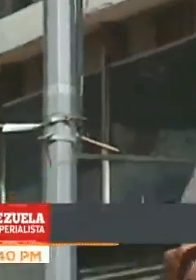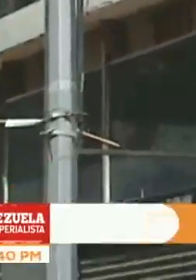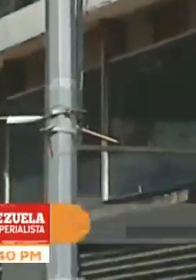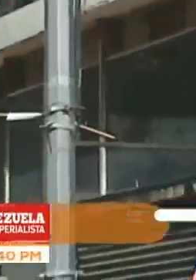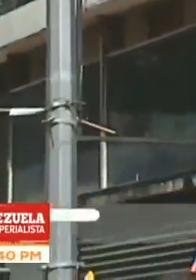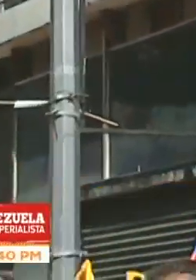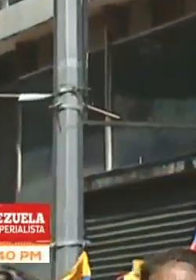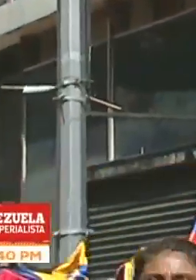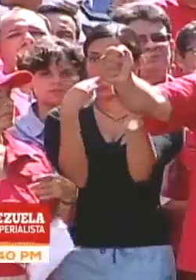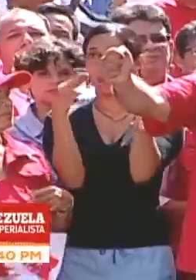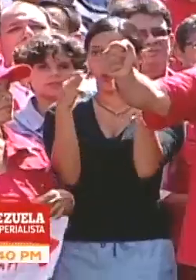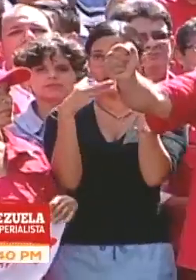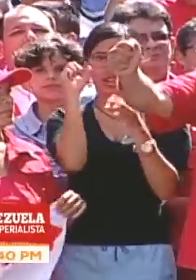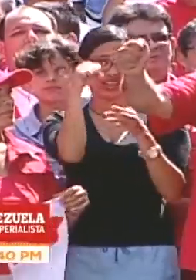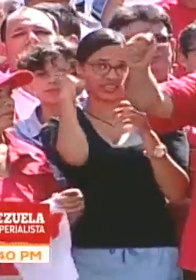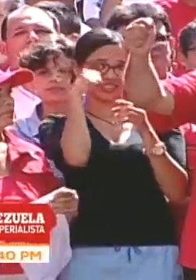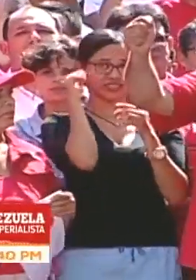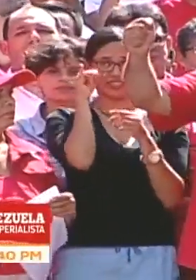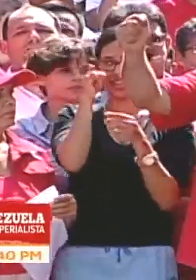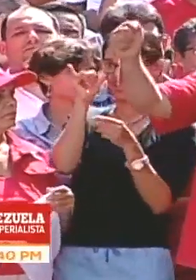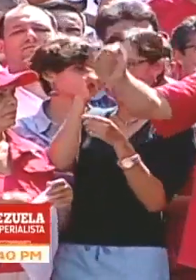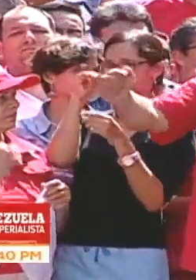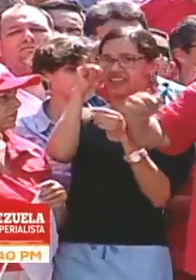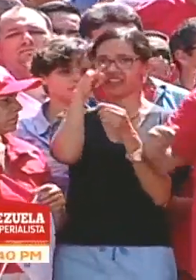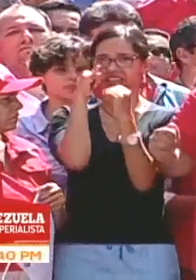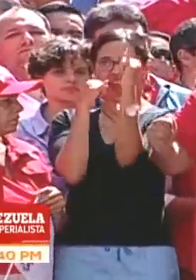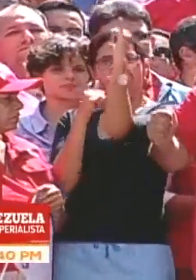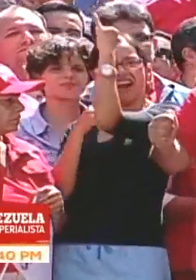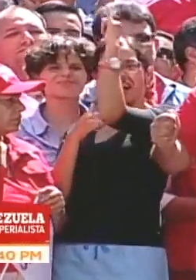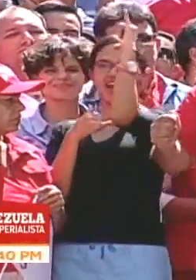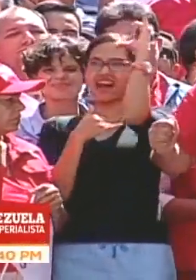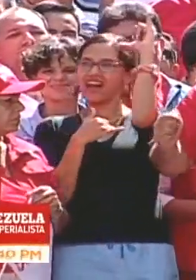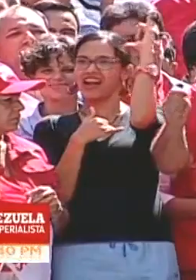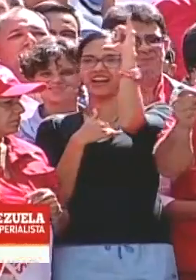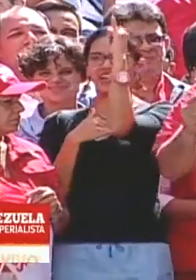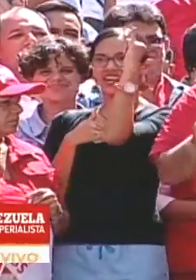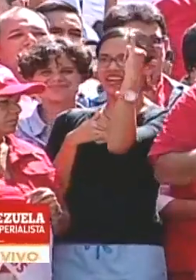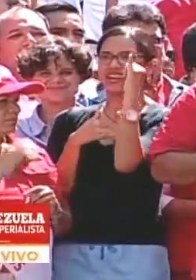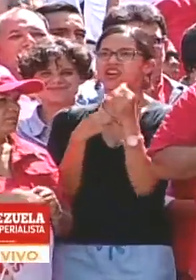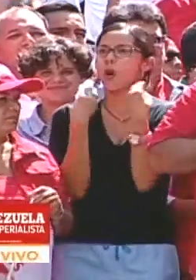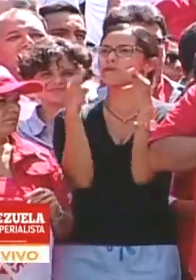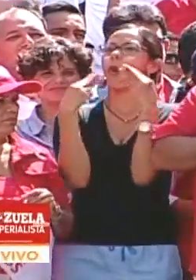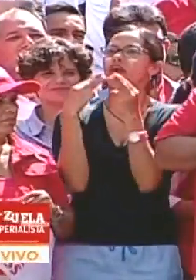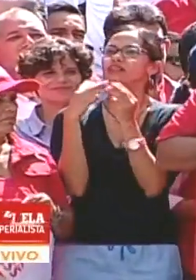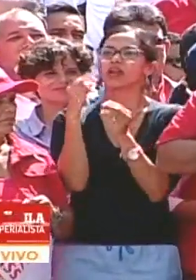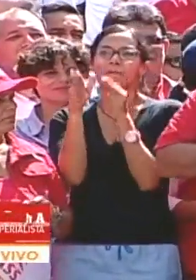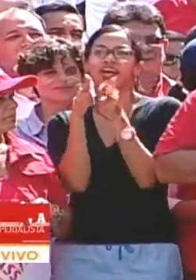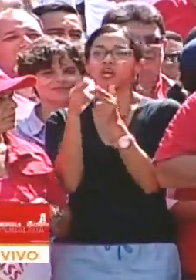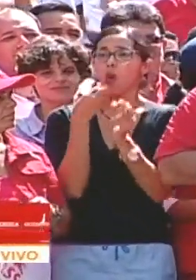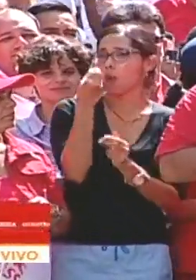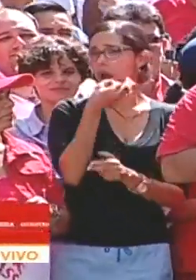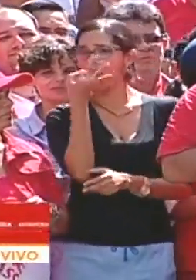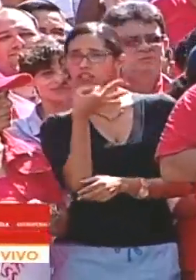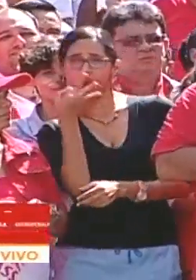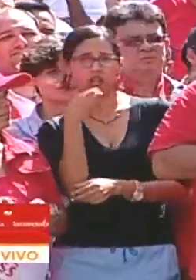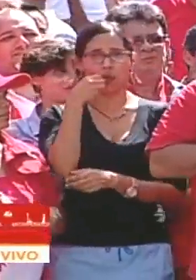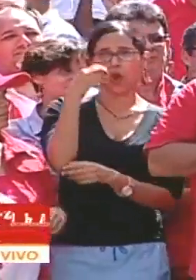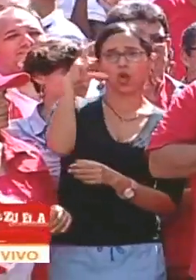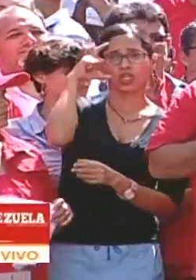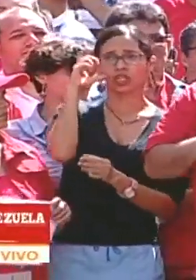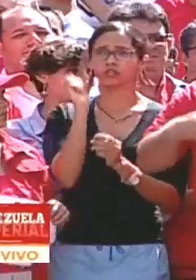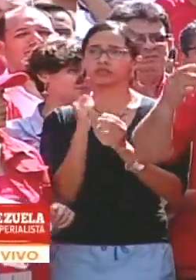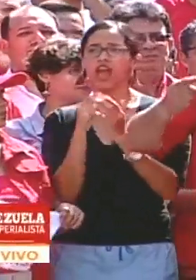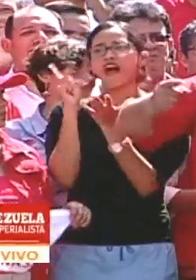Y además lo publican, ¿no? Se graban porque son narcisos. Se montan en el metro y dicen: buenas tardes, buenos